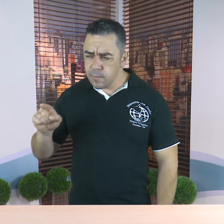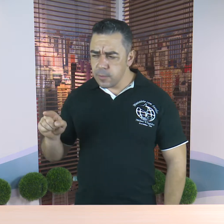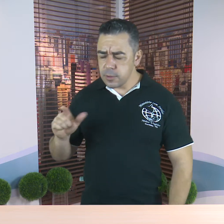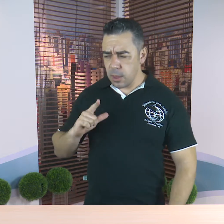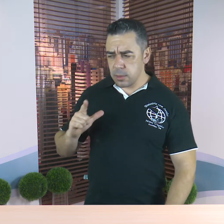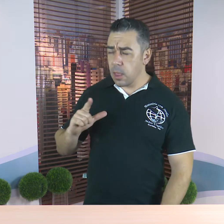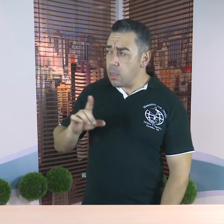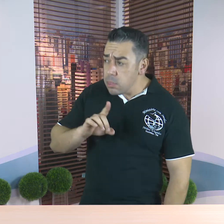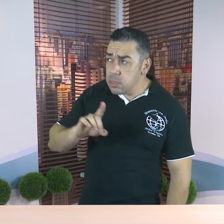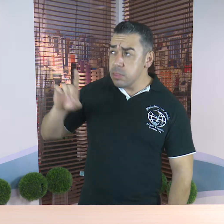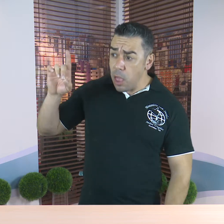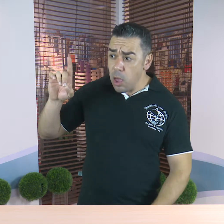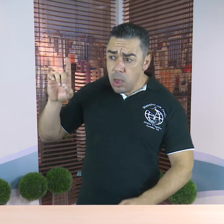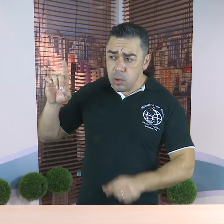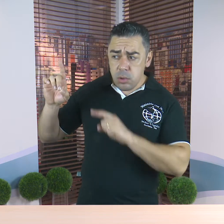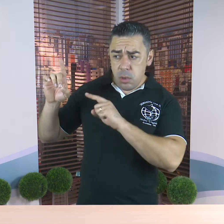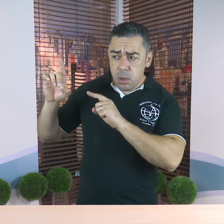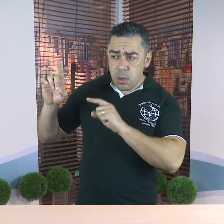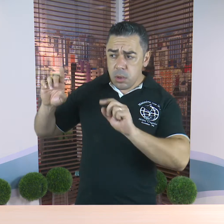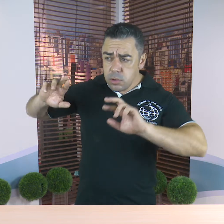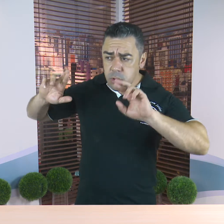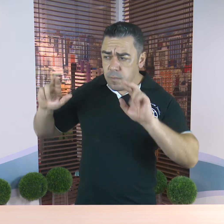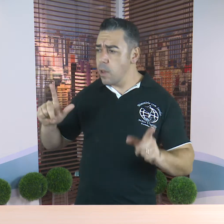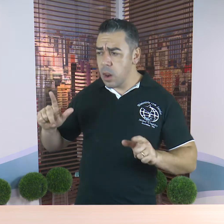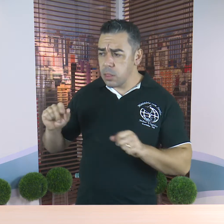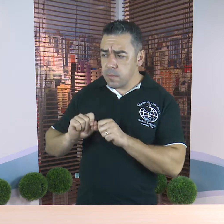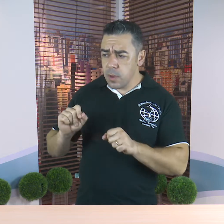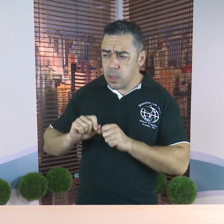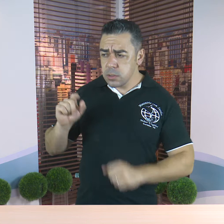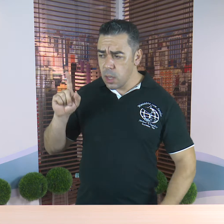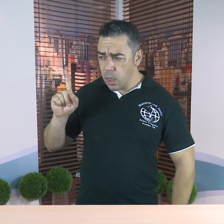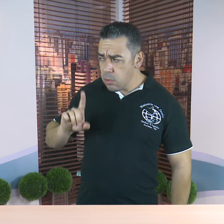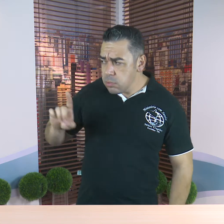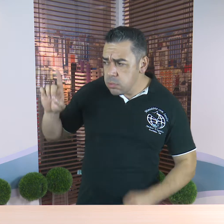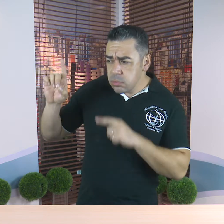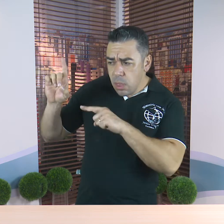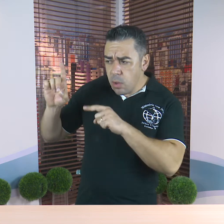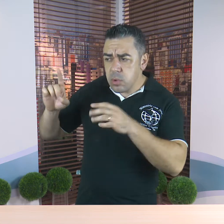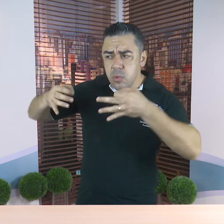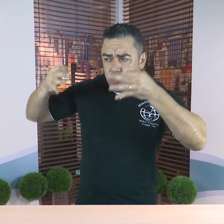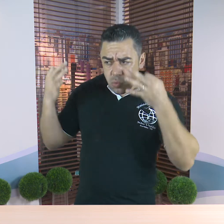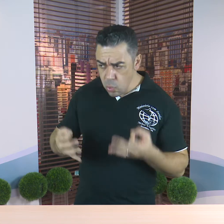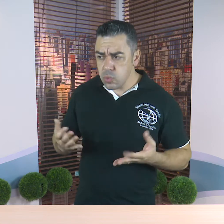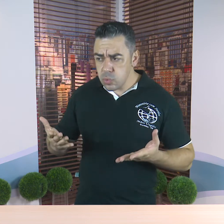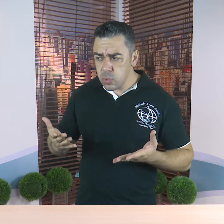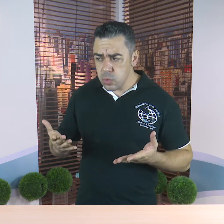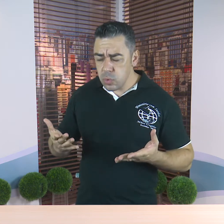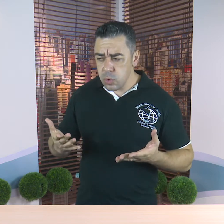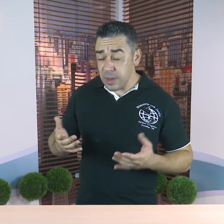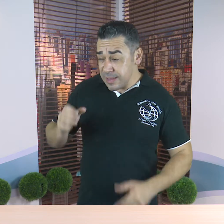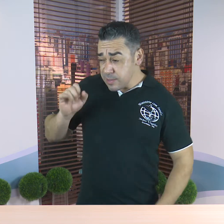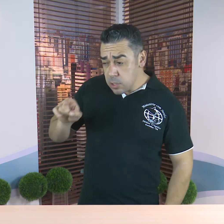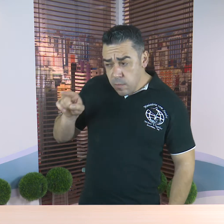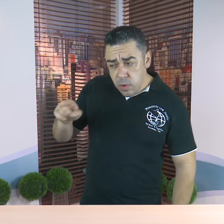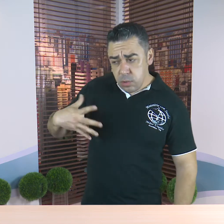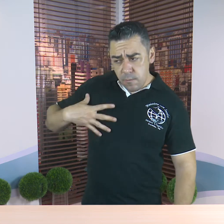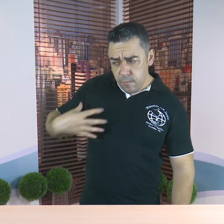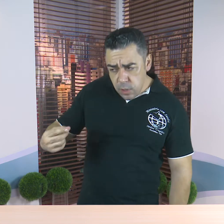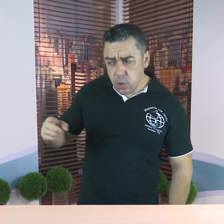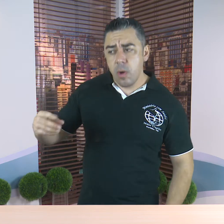perverteria Deus o direito e perverteria o Todo-Poderoso a justiça? Se teus filhos pecaram